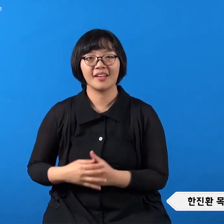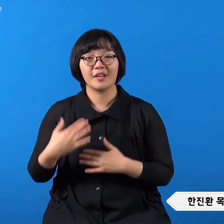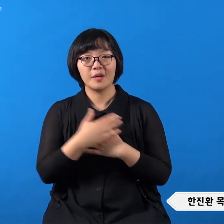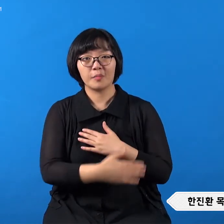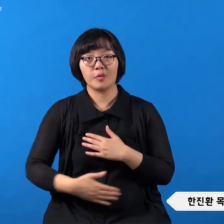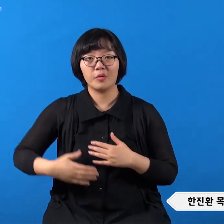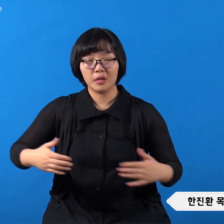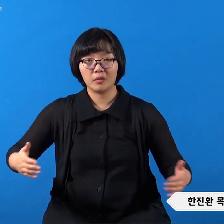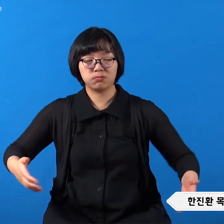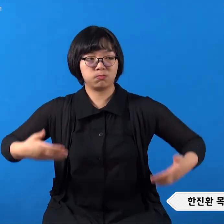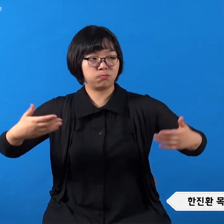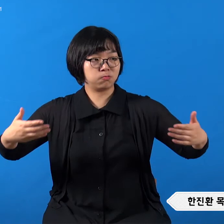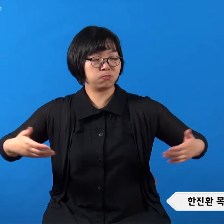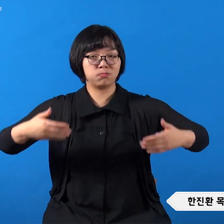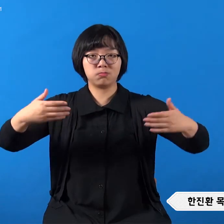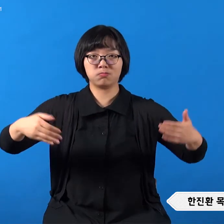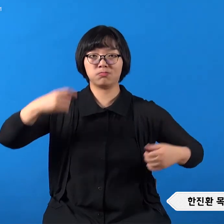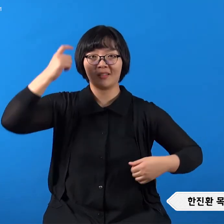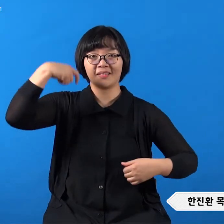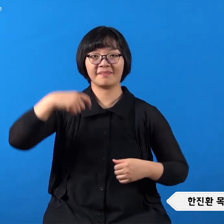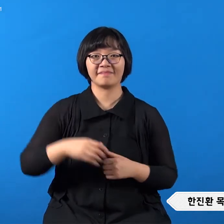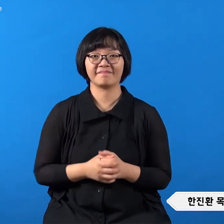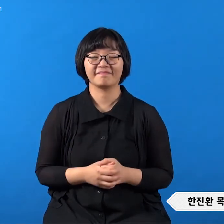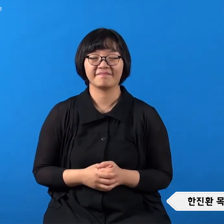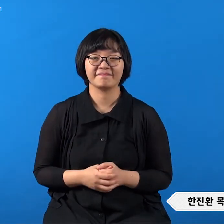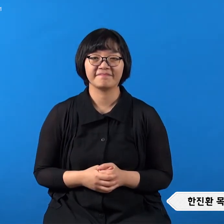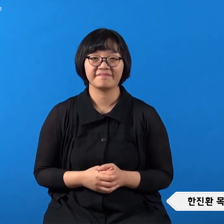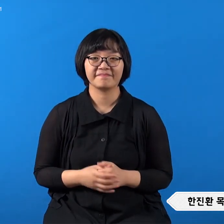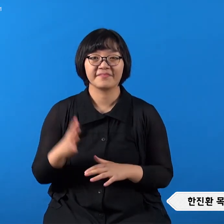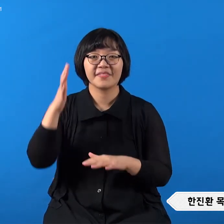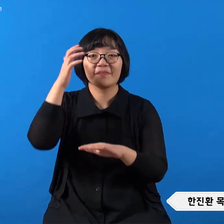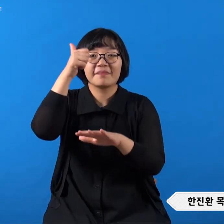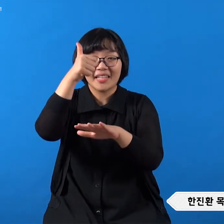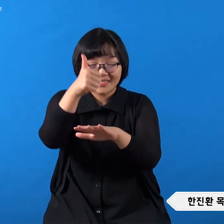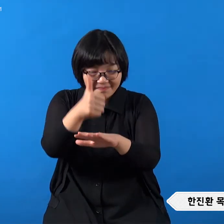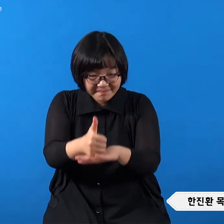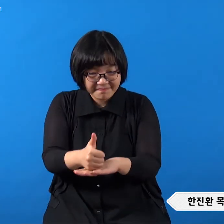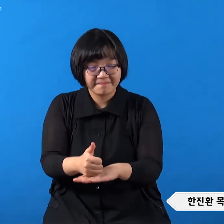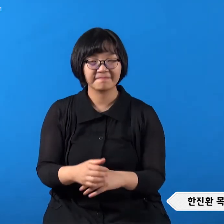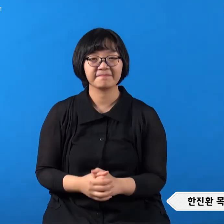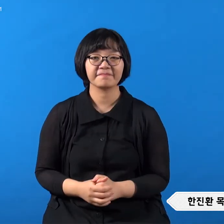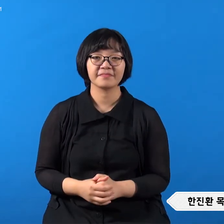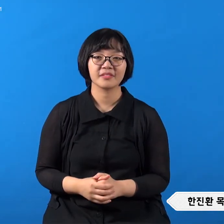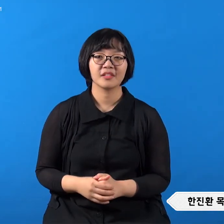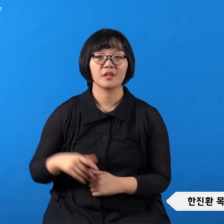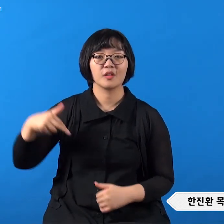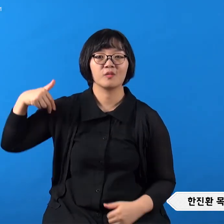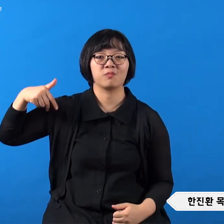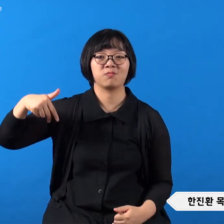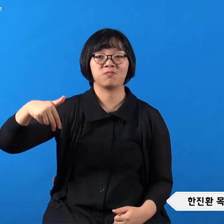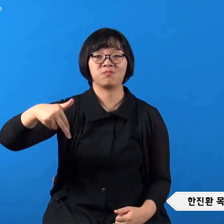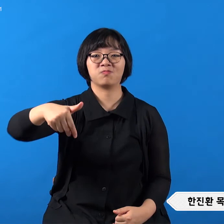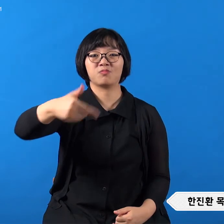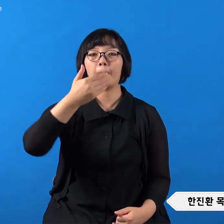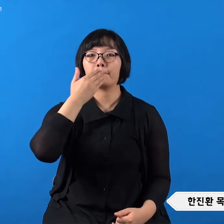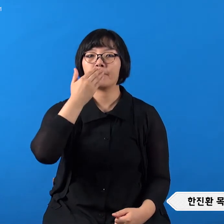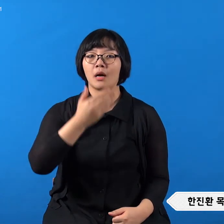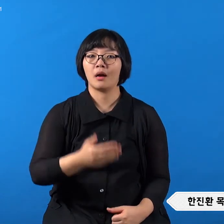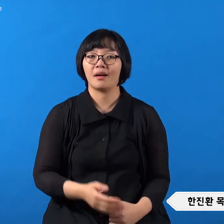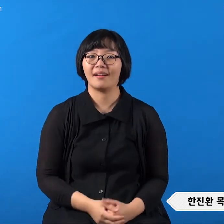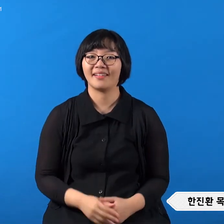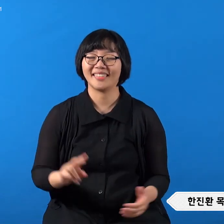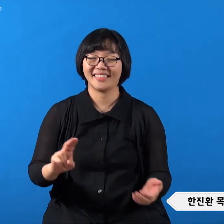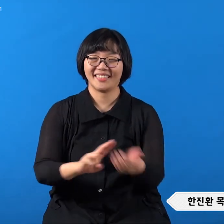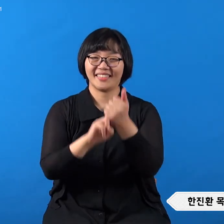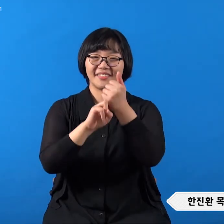조금씩 가벼워지기를 시작하고, 그래서 마침내 정상인으로 회복이 되었습니다.